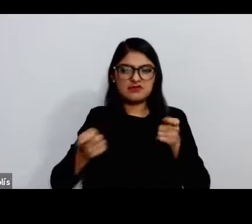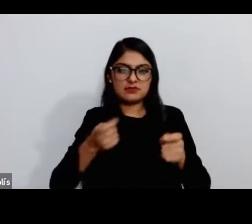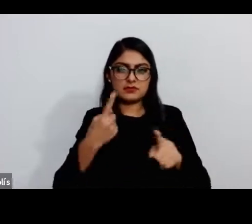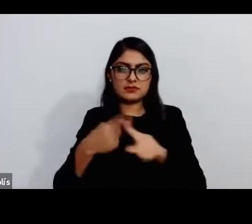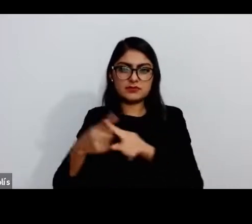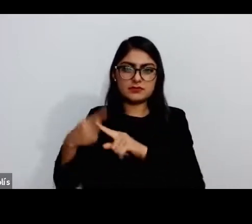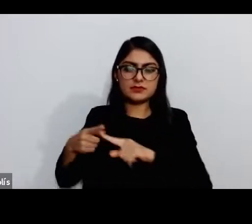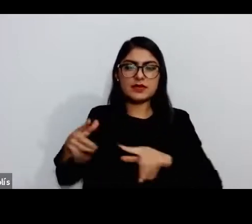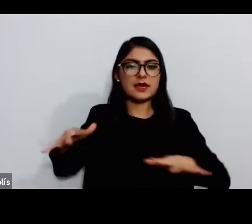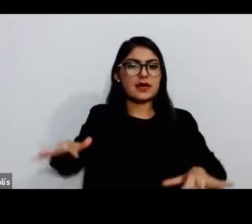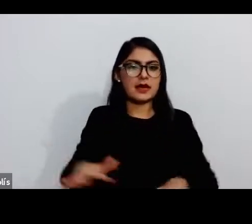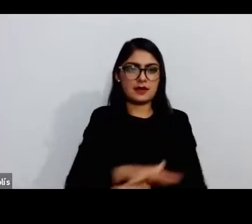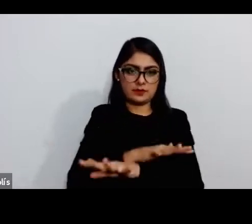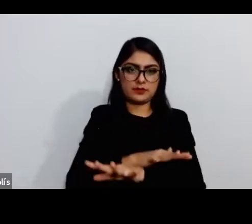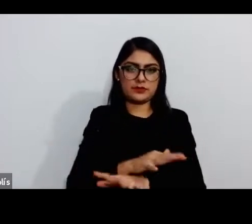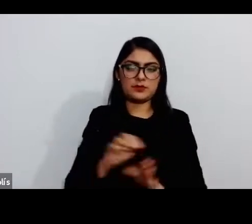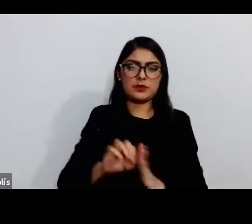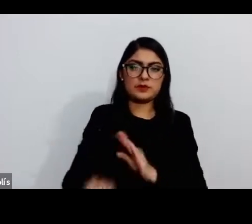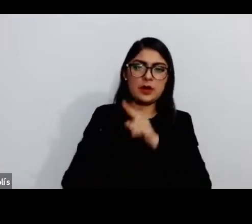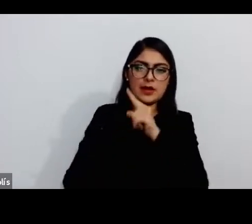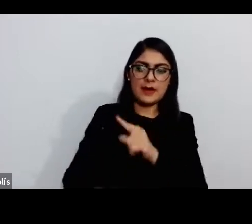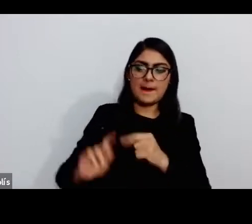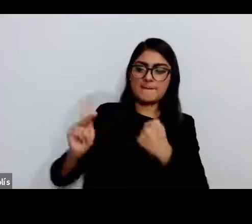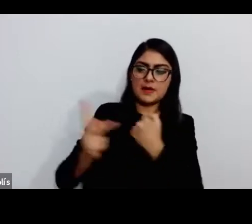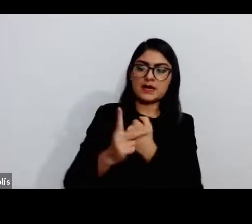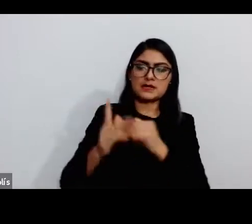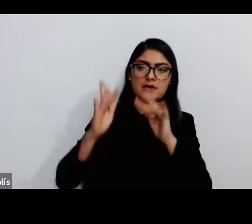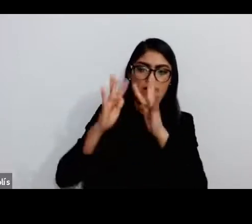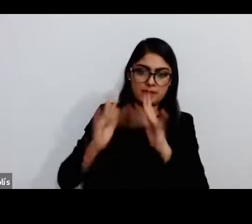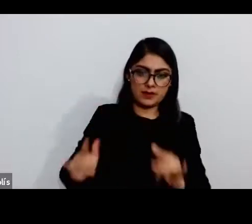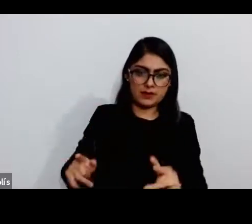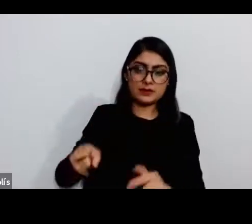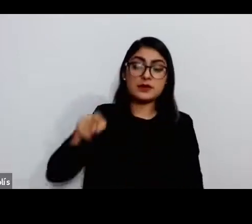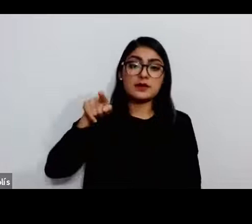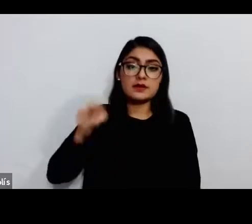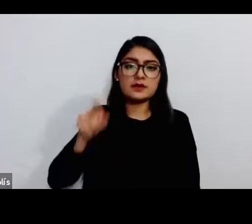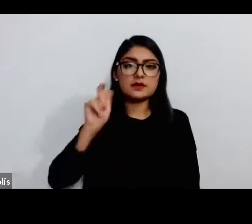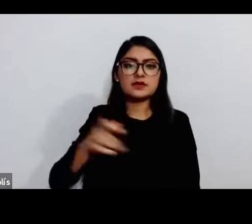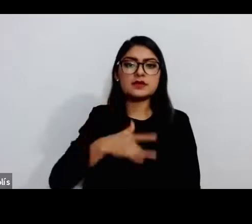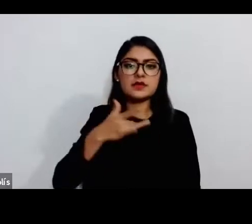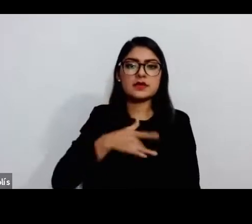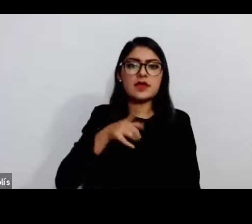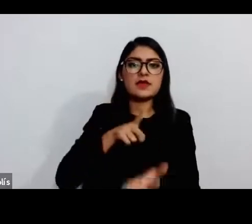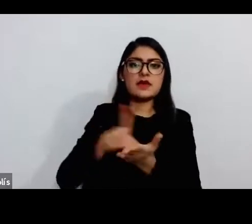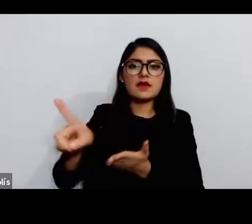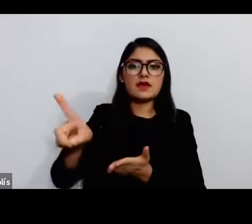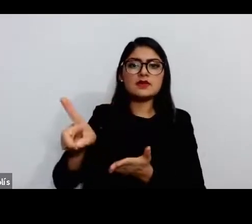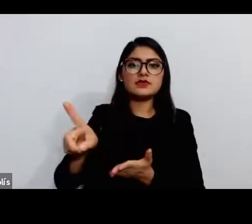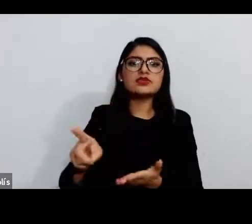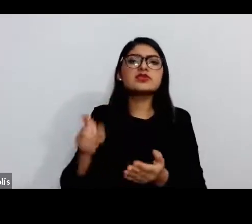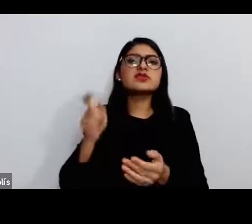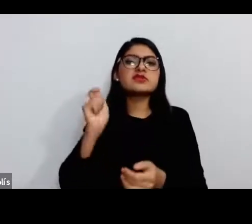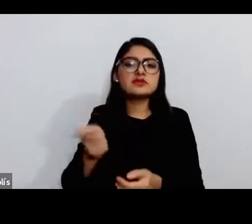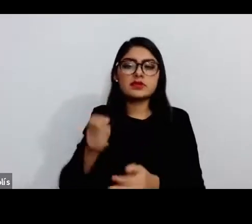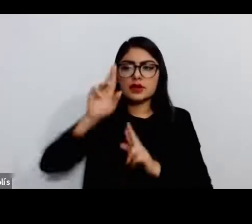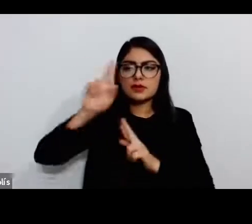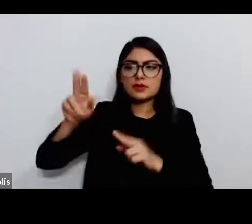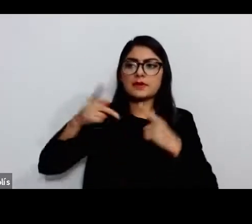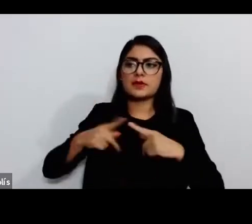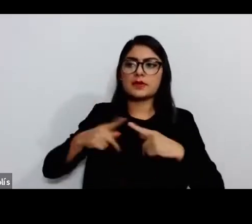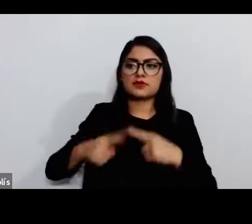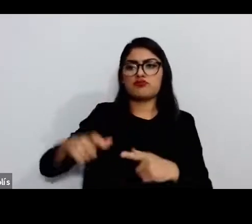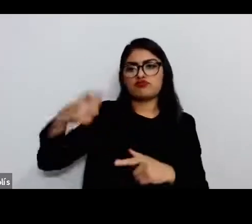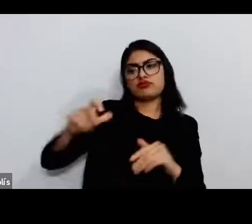en Francia, donde los derechos, los titulares de los derechos eran solamente las personas aristocráticas, ¿no? Esto cambia con